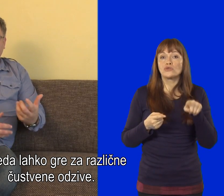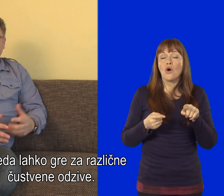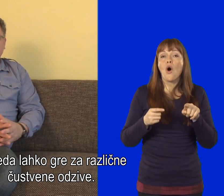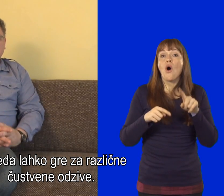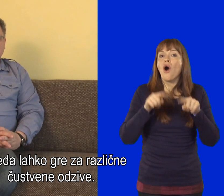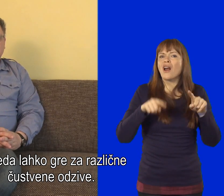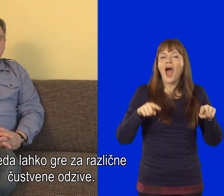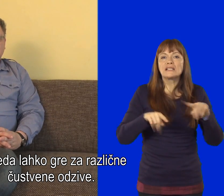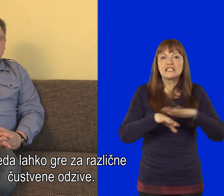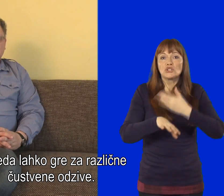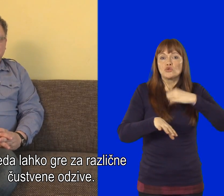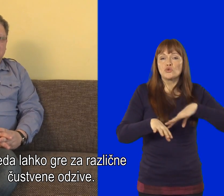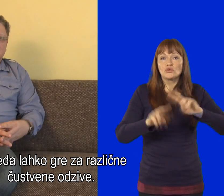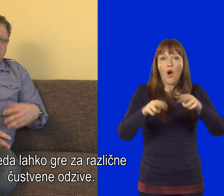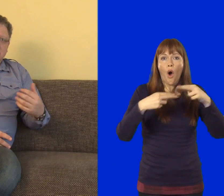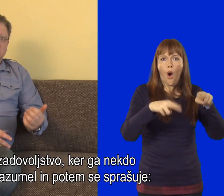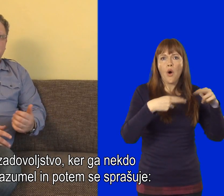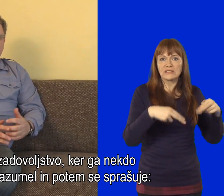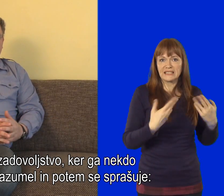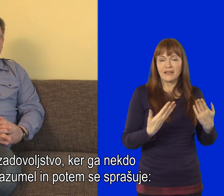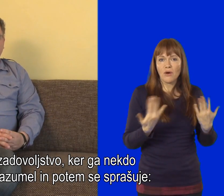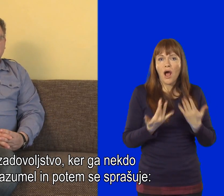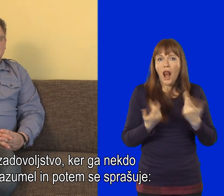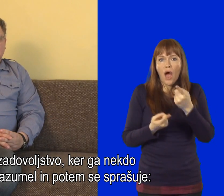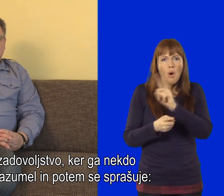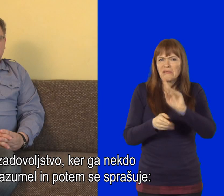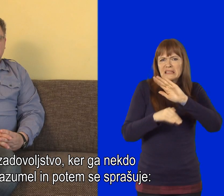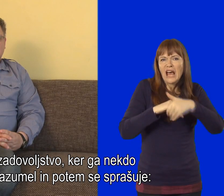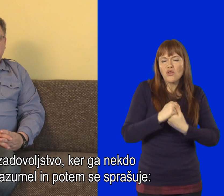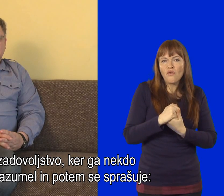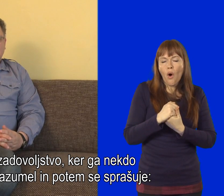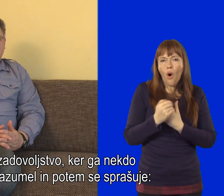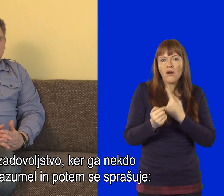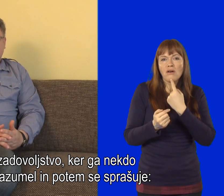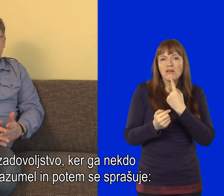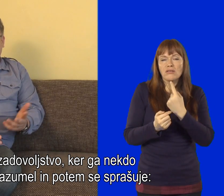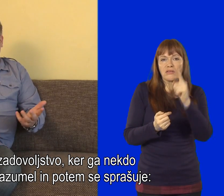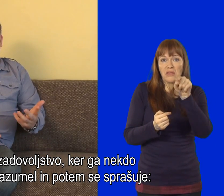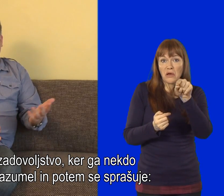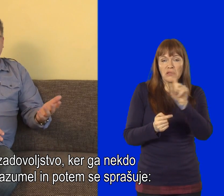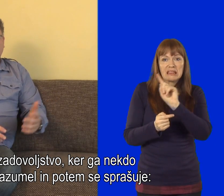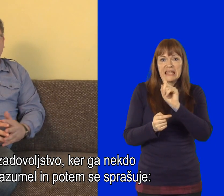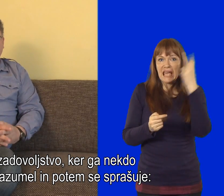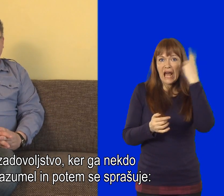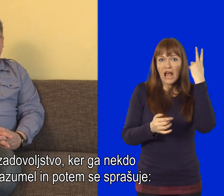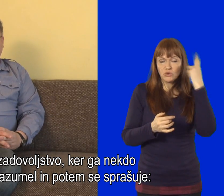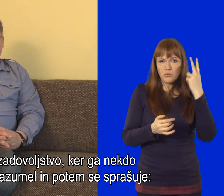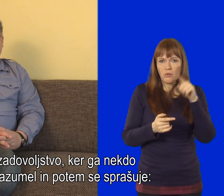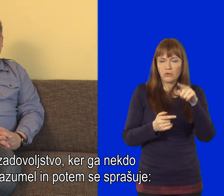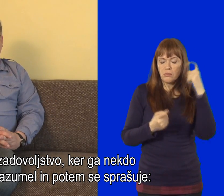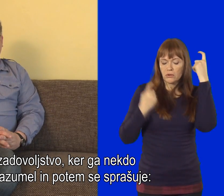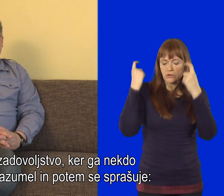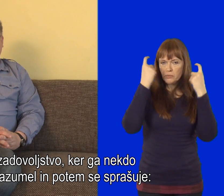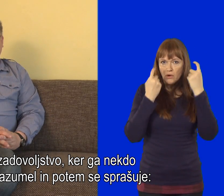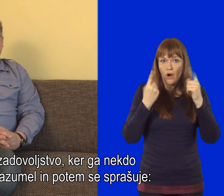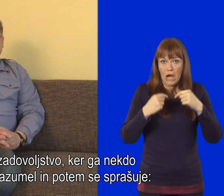So lahko različni čustveni odzivi, lahko je nezadovoljen, ker ga nekdo nekaj ni razumel, ne,